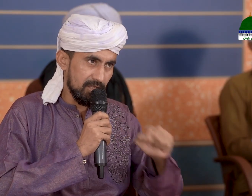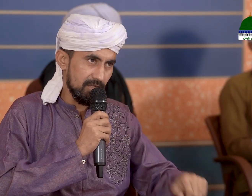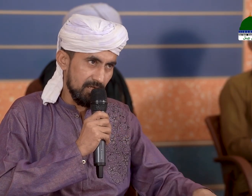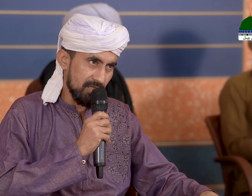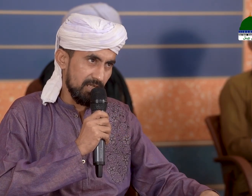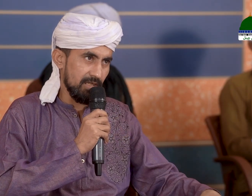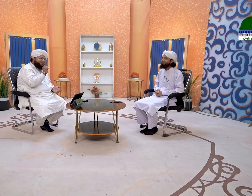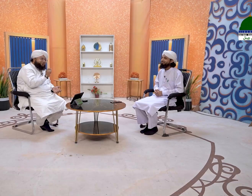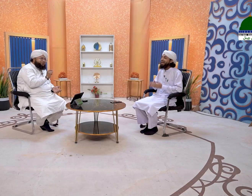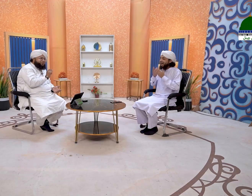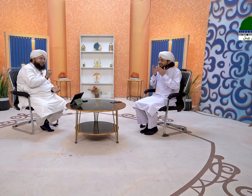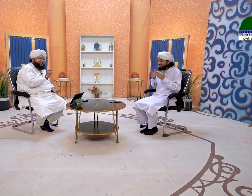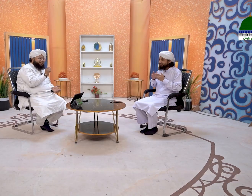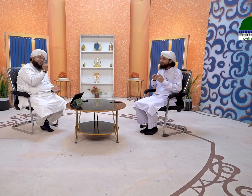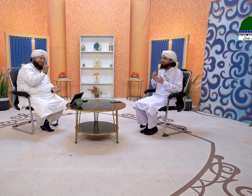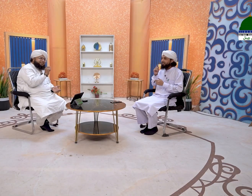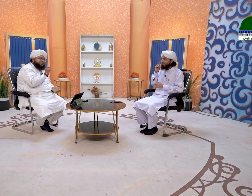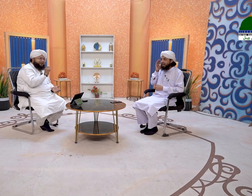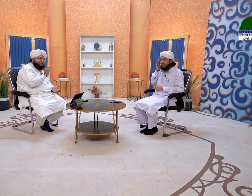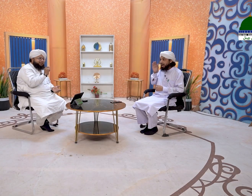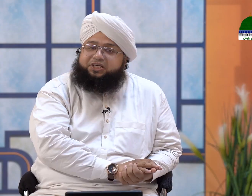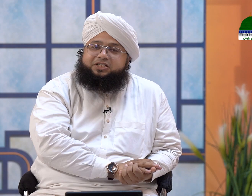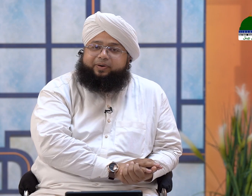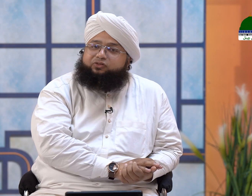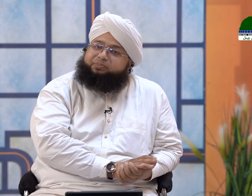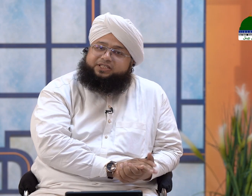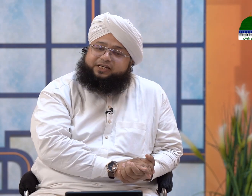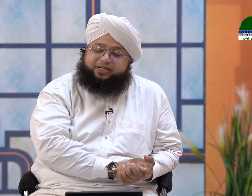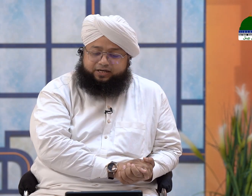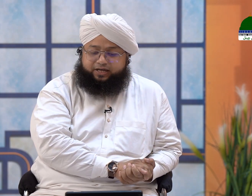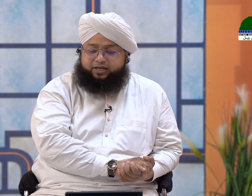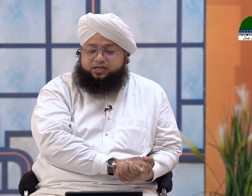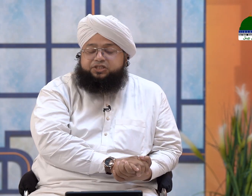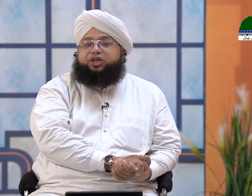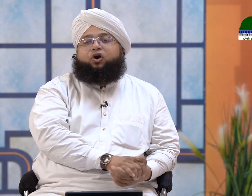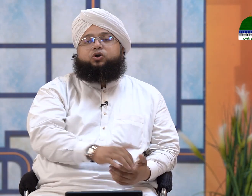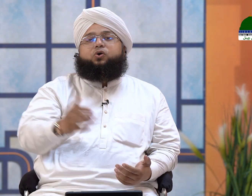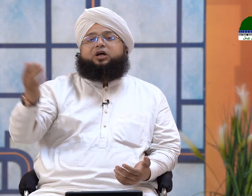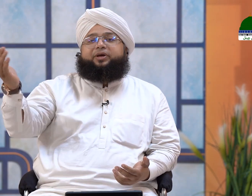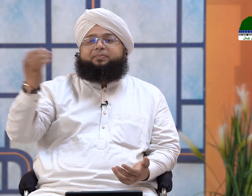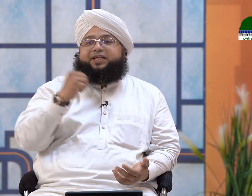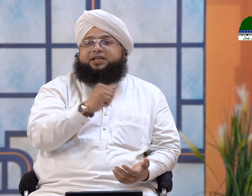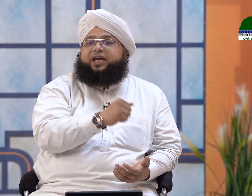چھینک دینا چاہیے۔ منہ چھپائیں، آواز آہستہ نکالیں، چھینک جب آئے تو ہم نے اس طرح سے کرنا ہے۔ جی اور کون ہمیں بتانا چاہیں